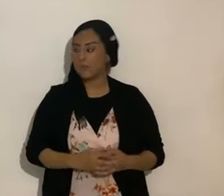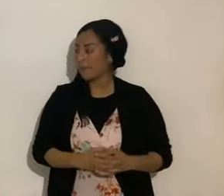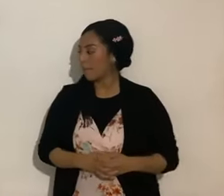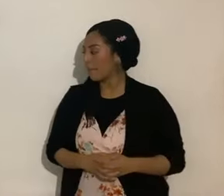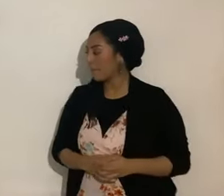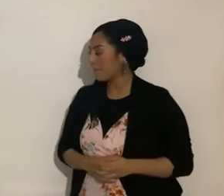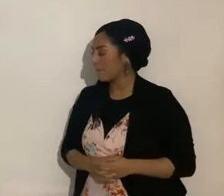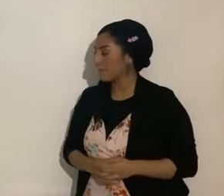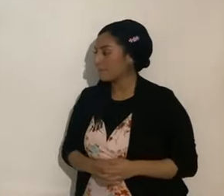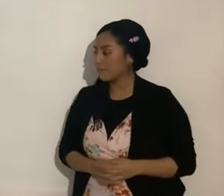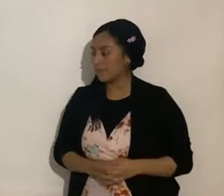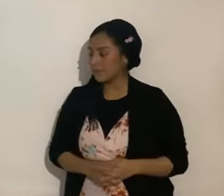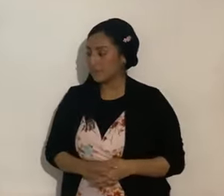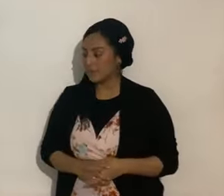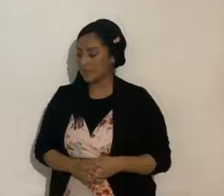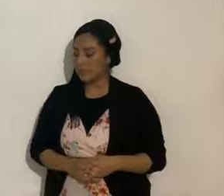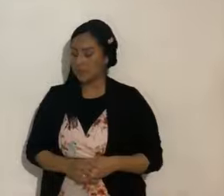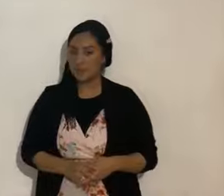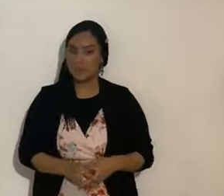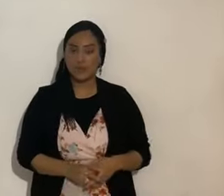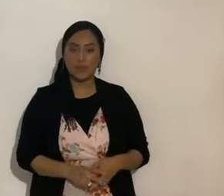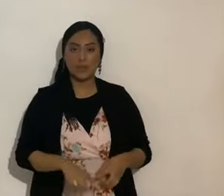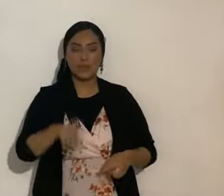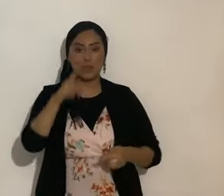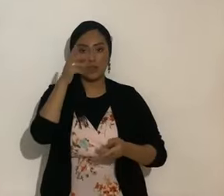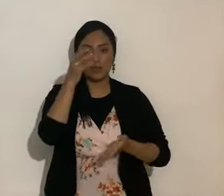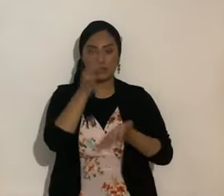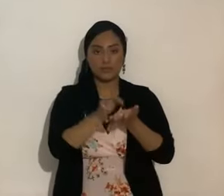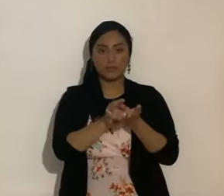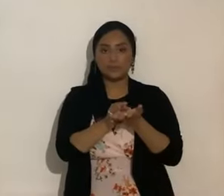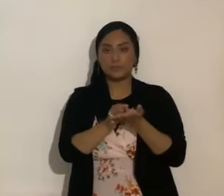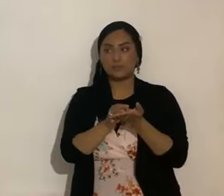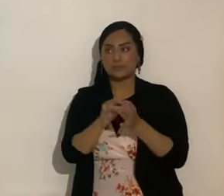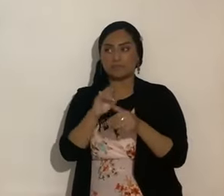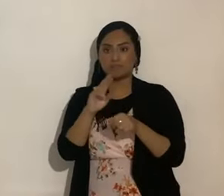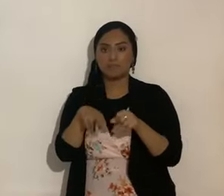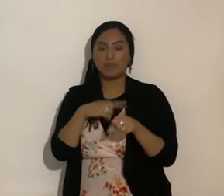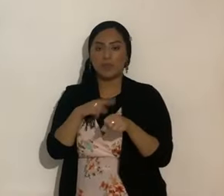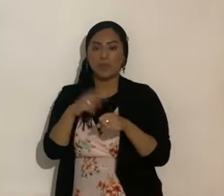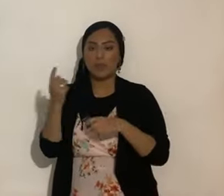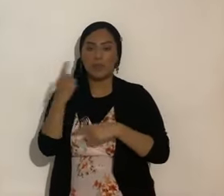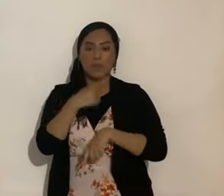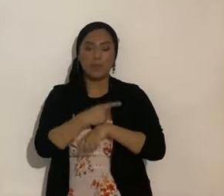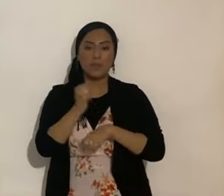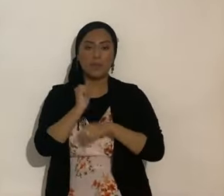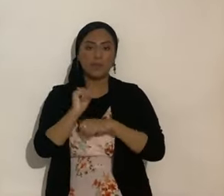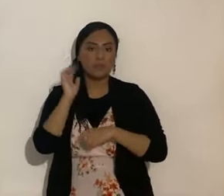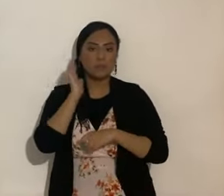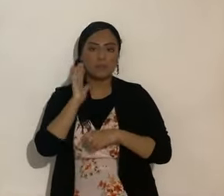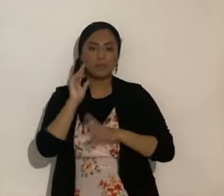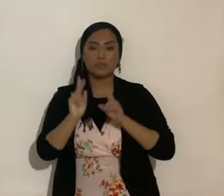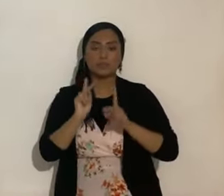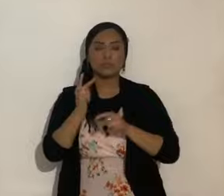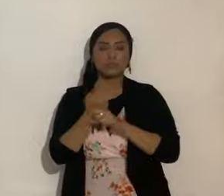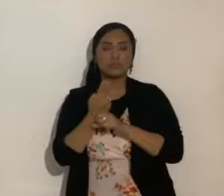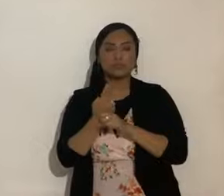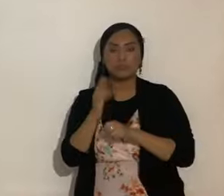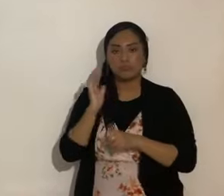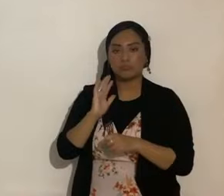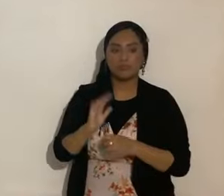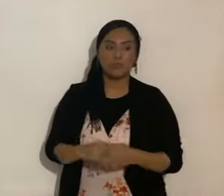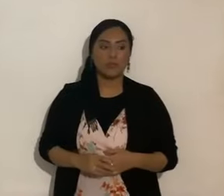días, perdón. Ahora, el denario era el pago normal de un día de trabajo. Es decir, eso recibían